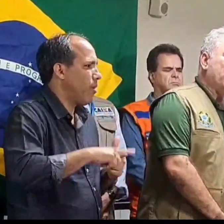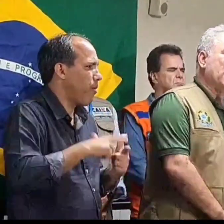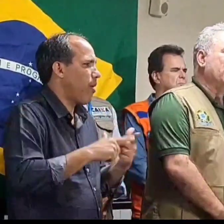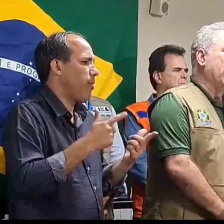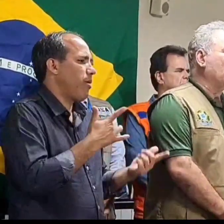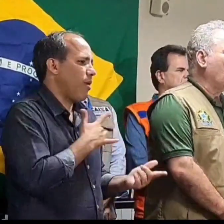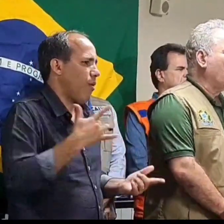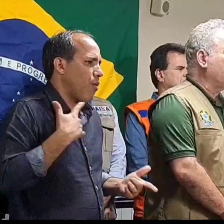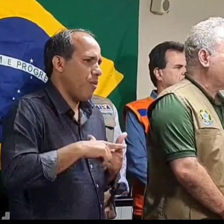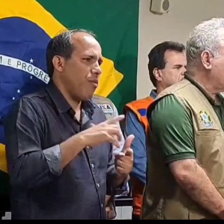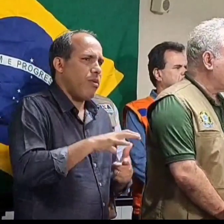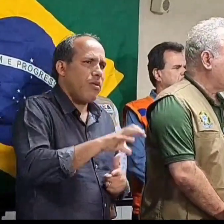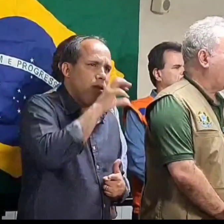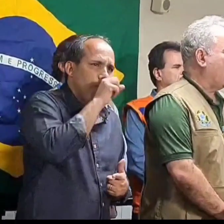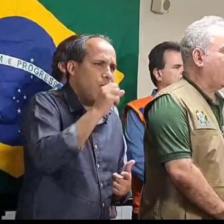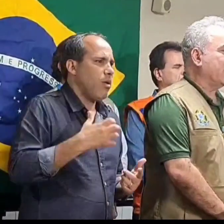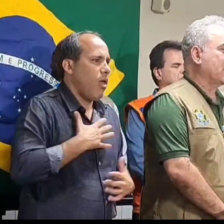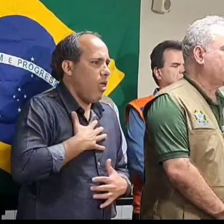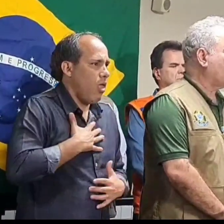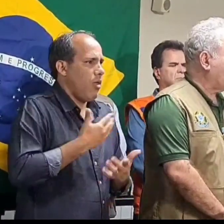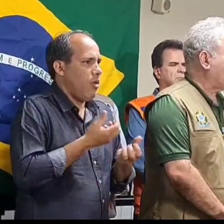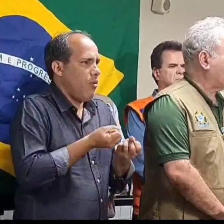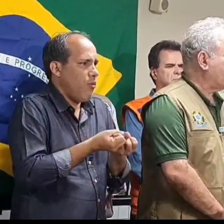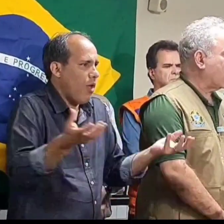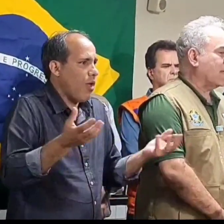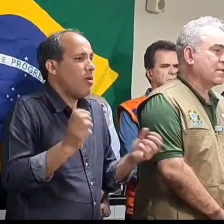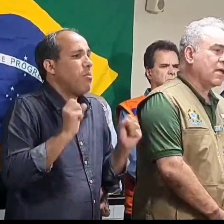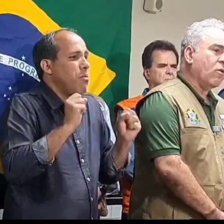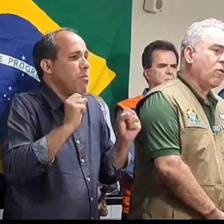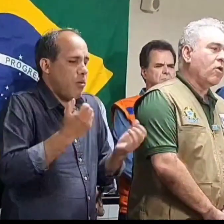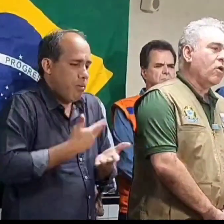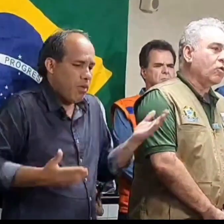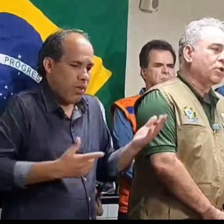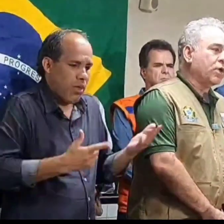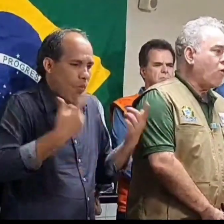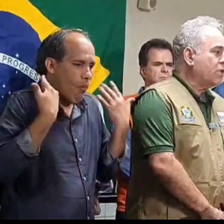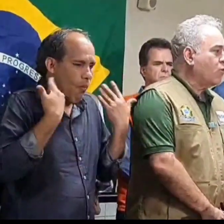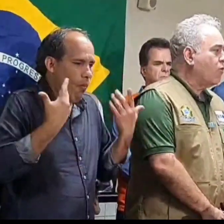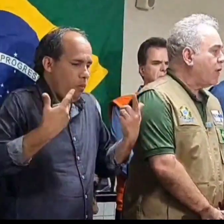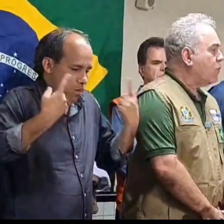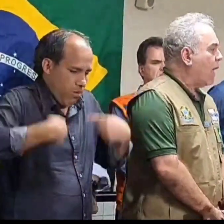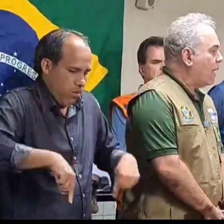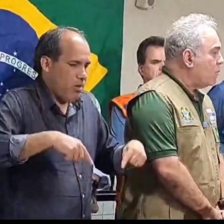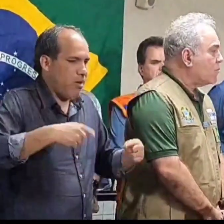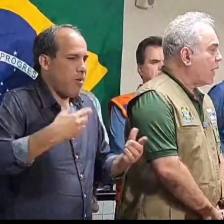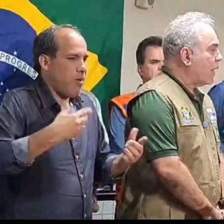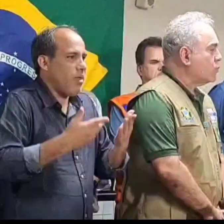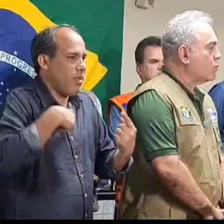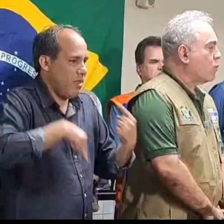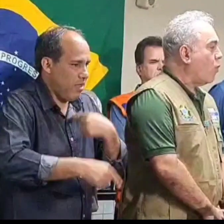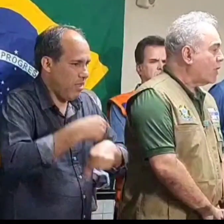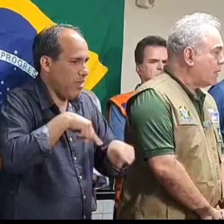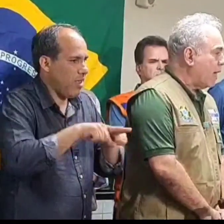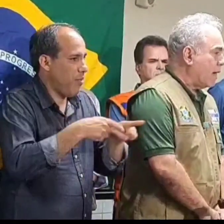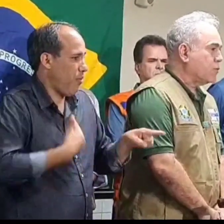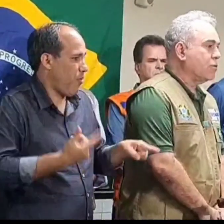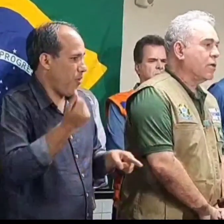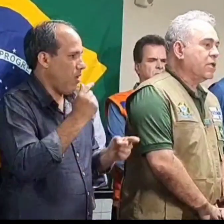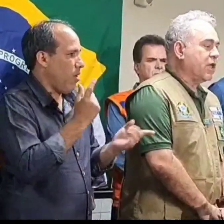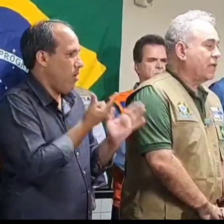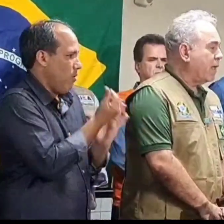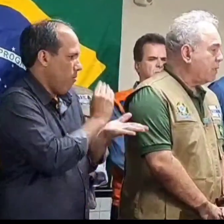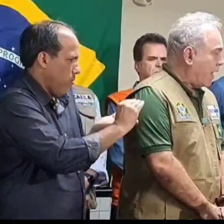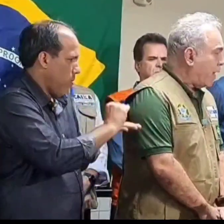saúde, problemas respiratórios, síndrome, diarreias, que podem levar... Ministro da Saúde, Queiroga, hein? ...traumas e o governo, além dos recursos